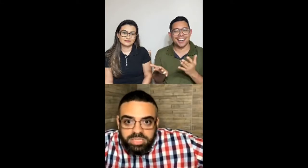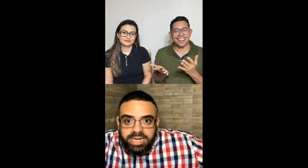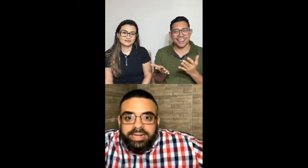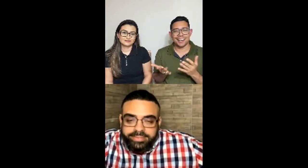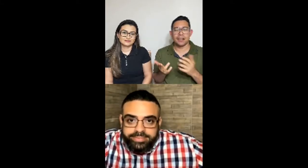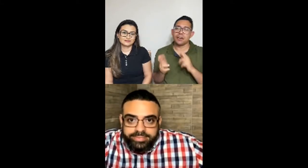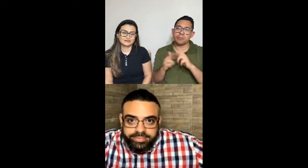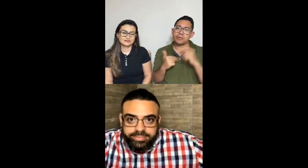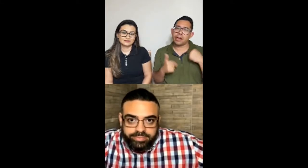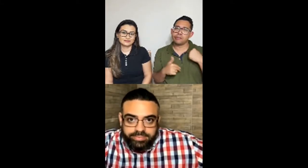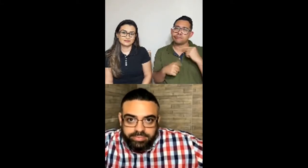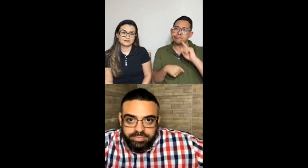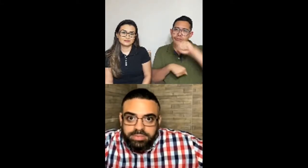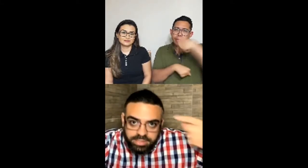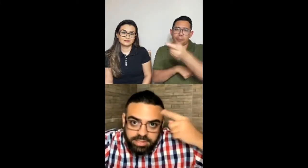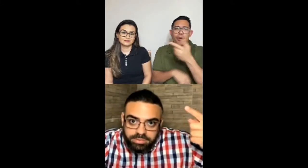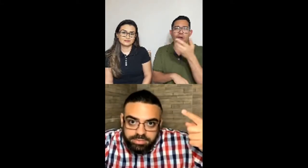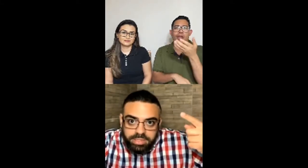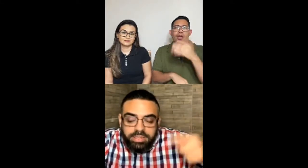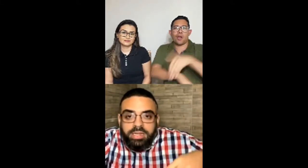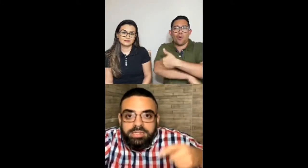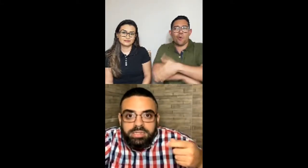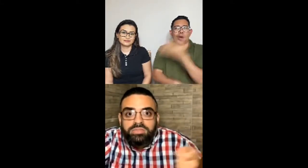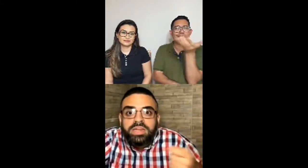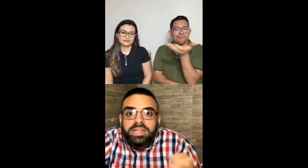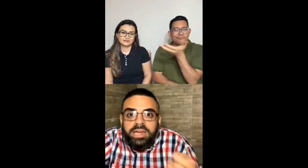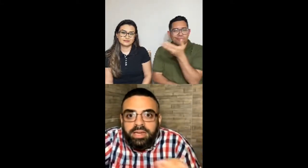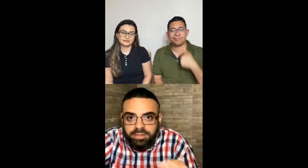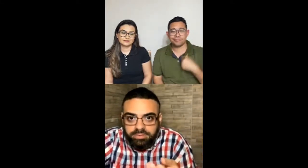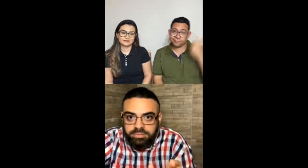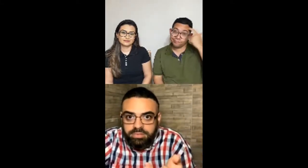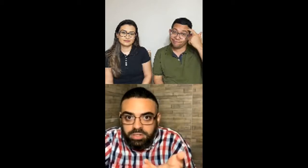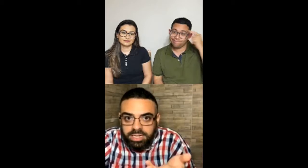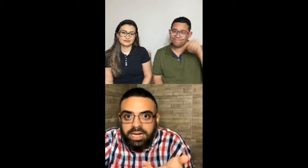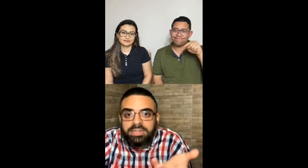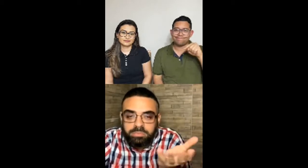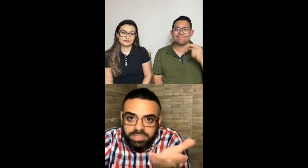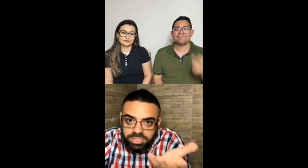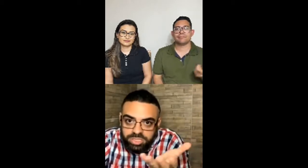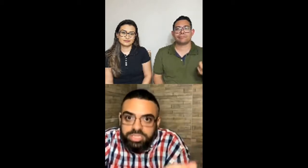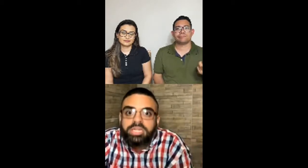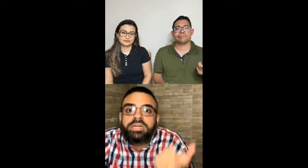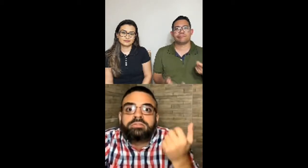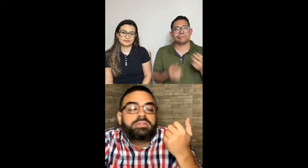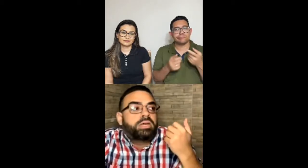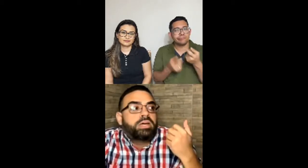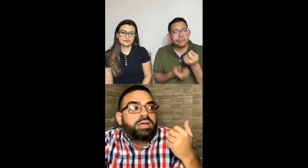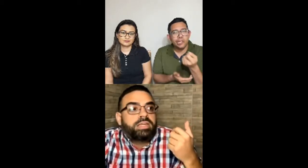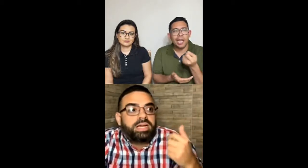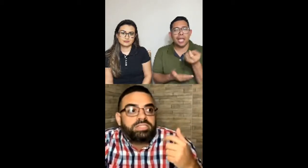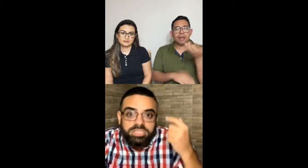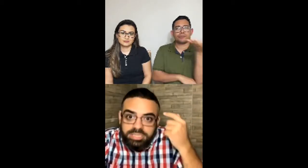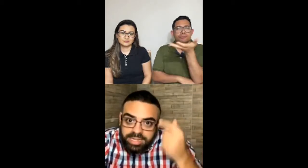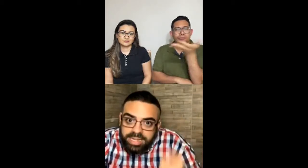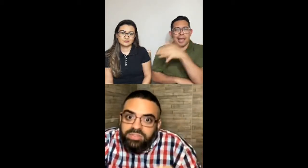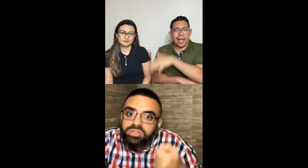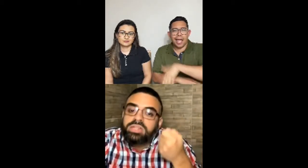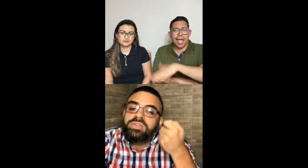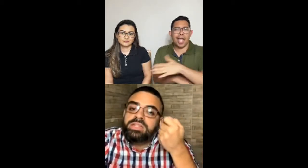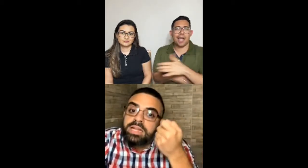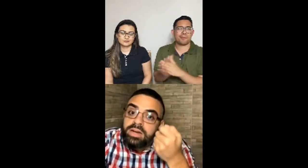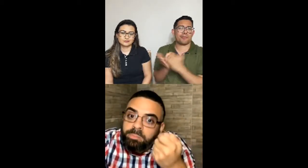com Jesus ainda. Eu quero estar com Jesus quando eu voltar para a rua, para mendigar. Entendeu? Que eles iam